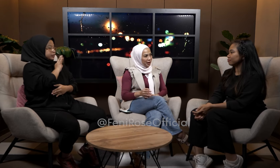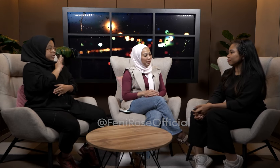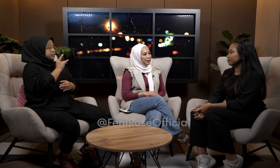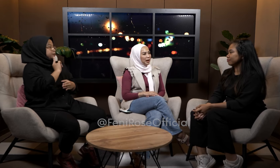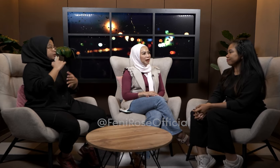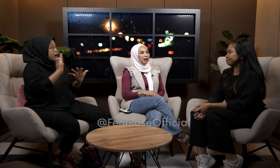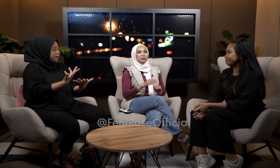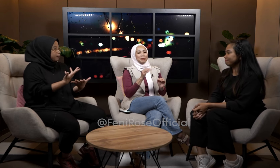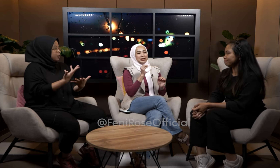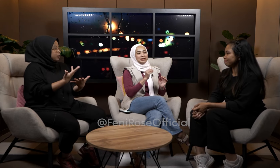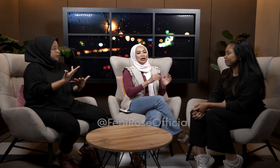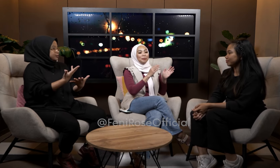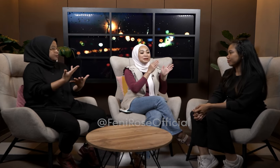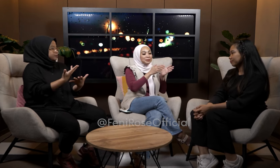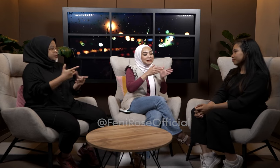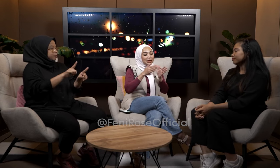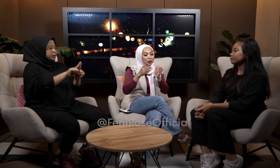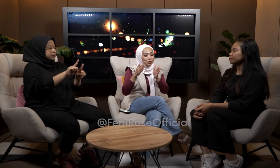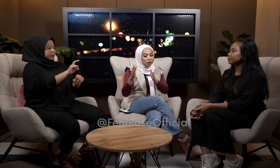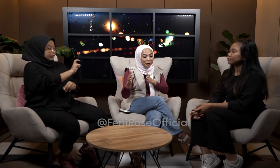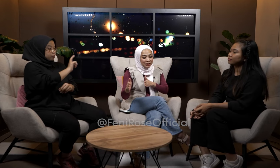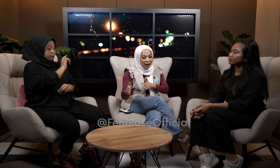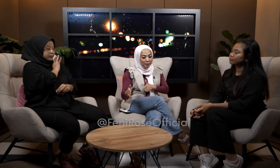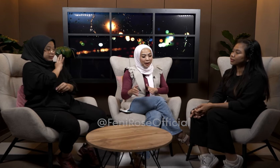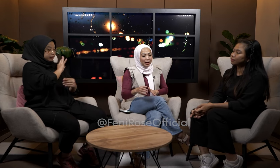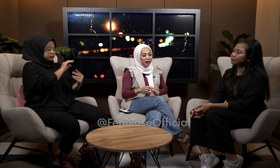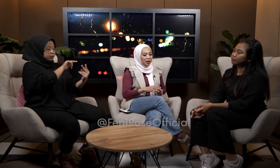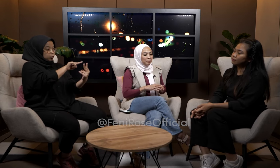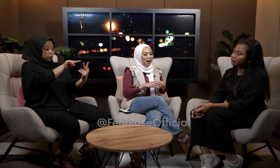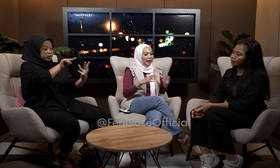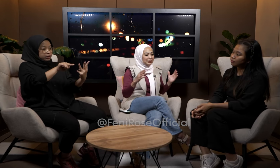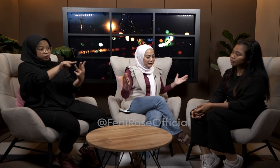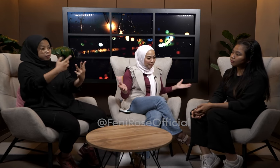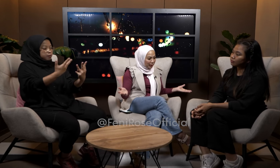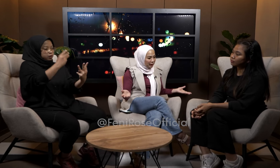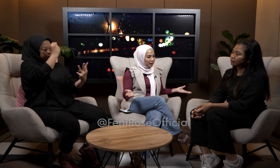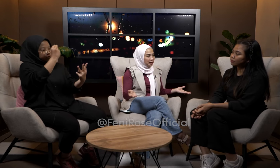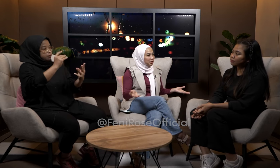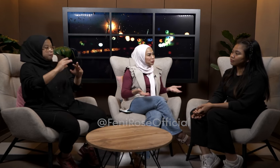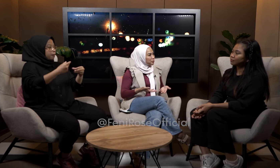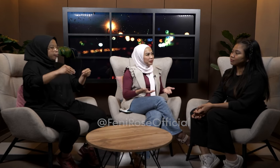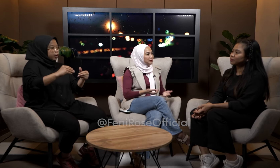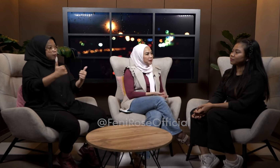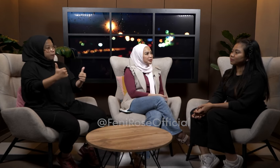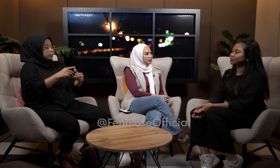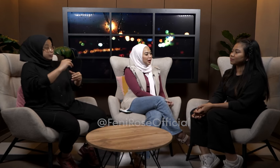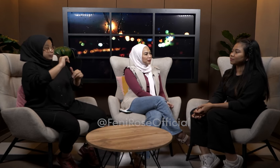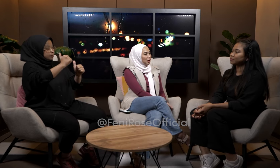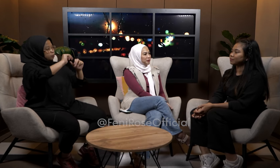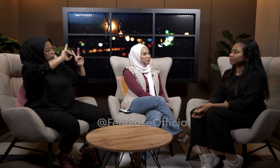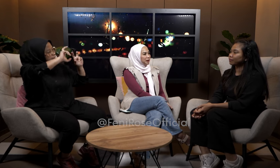eh Pasangan calon masing-masing calon itu seperti apa bahasannya materinya gitu sempat riset enggak atau apa